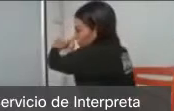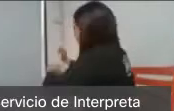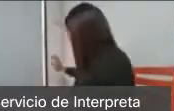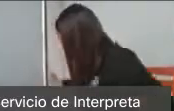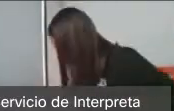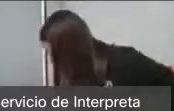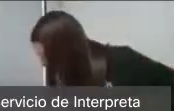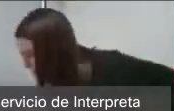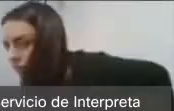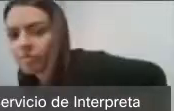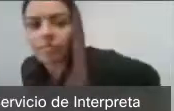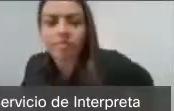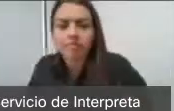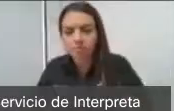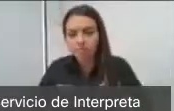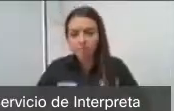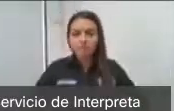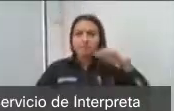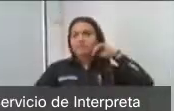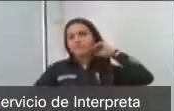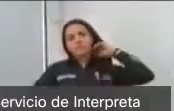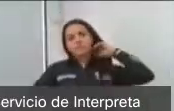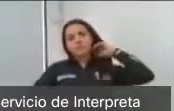cambias por servicio de interpretación.